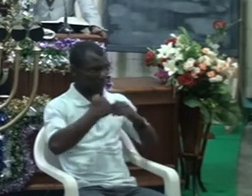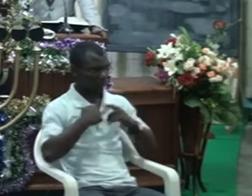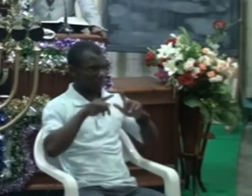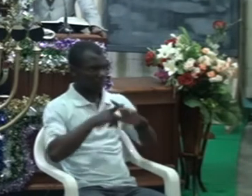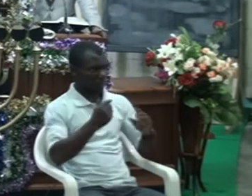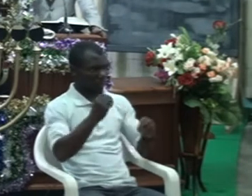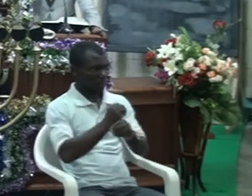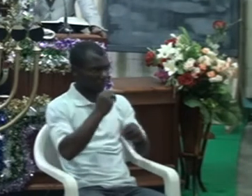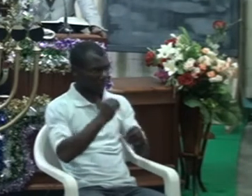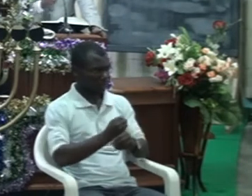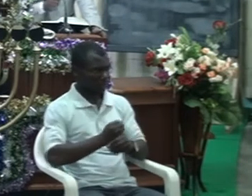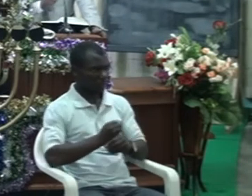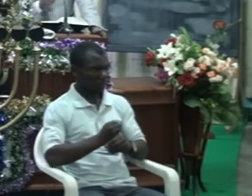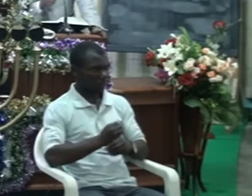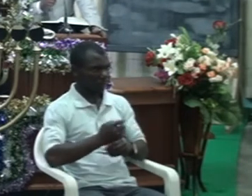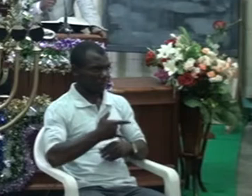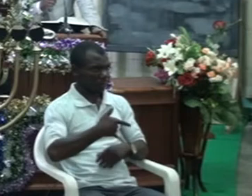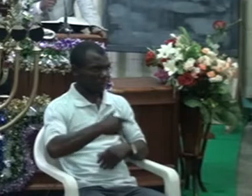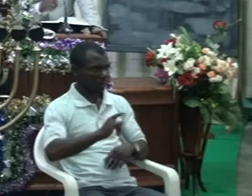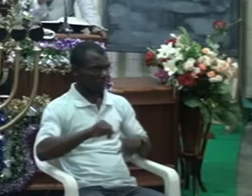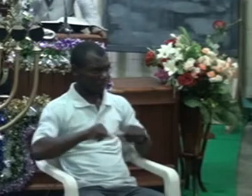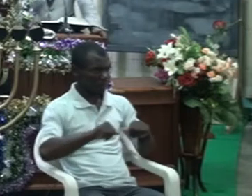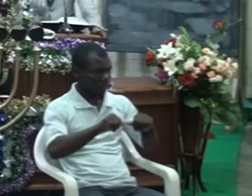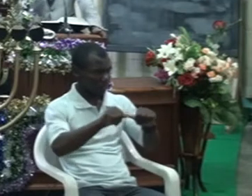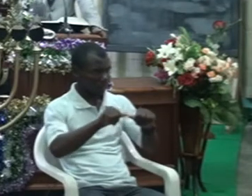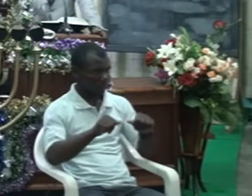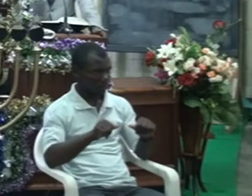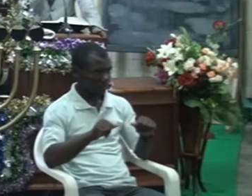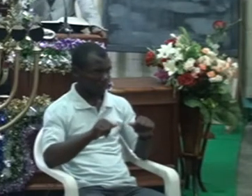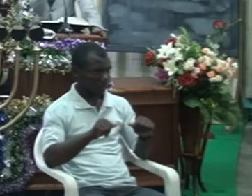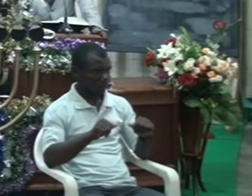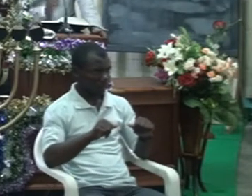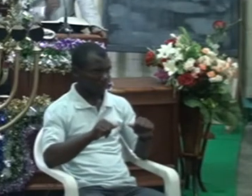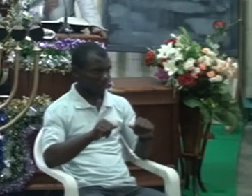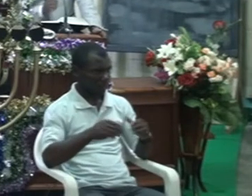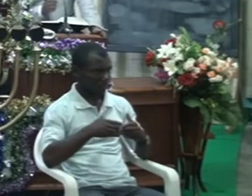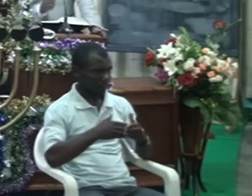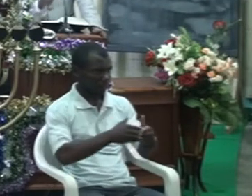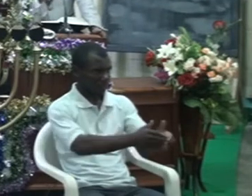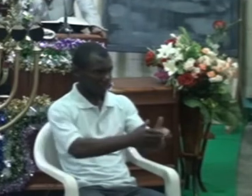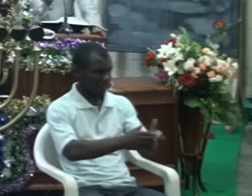Mais lui qui a commencé l'œuvre, il la conduit, la dirige